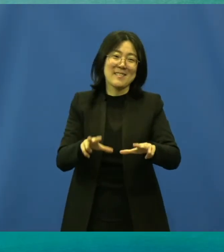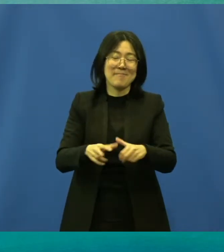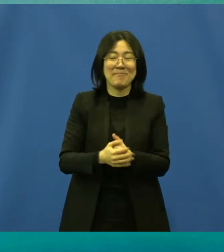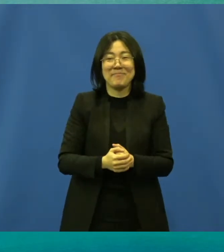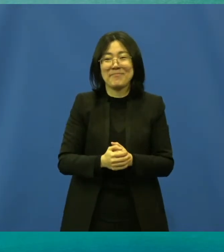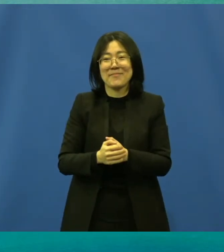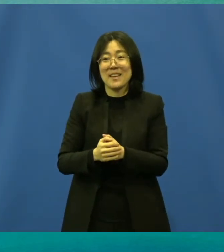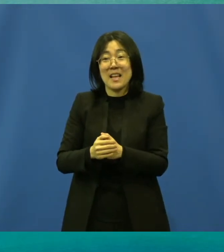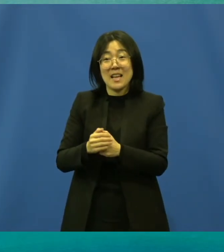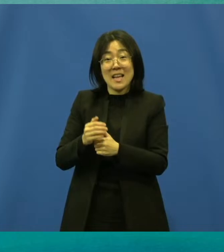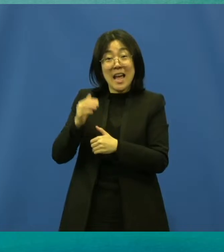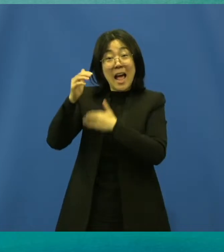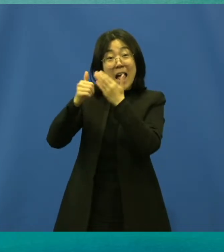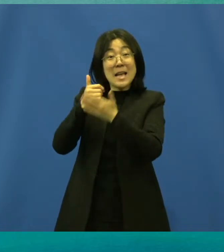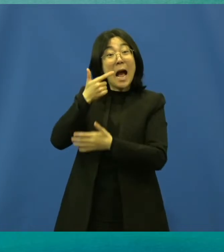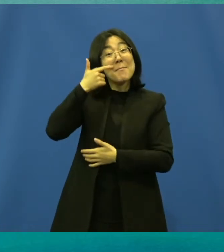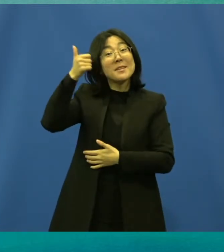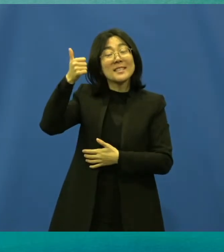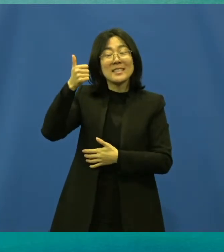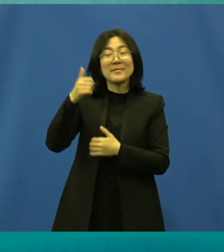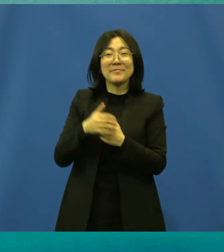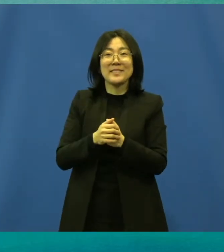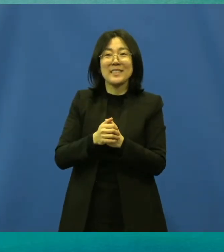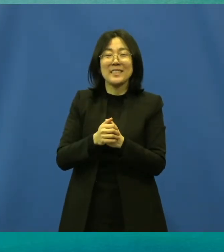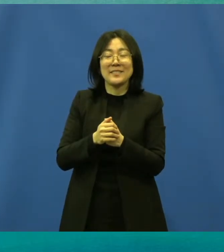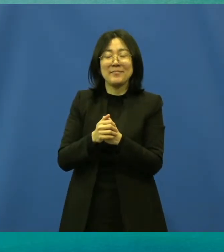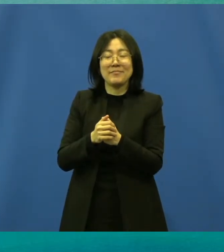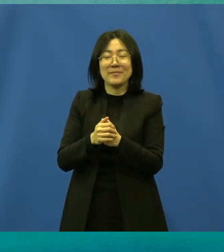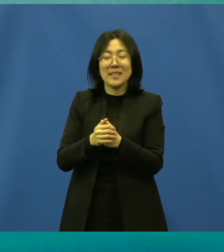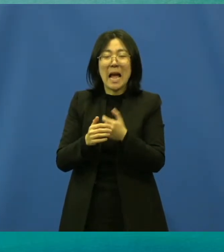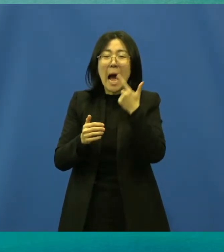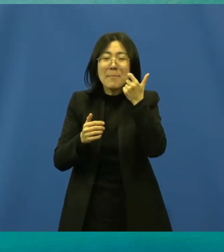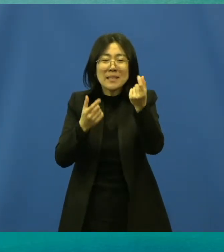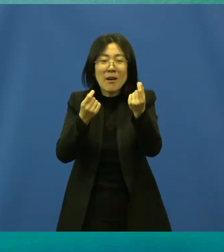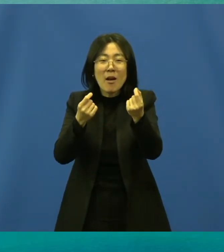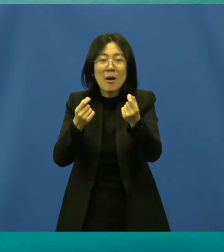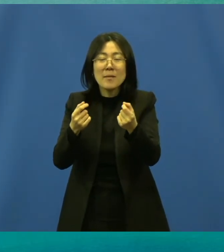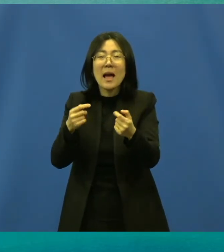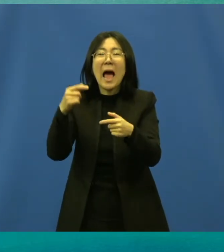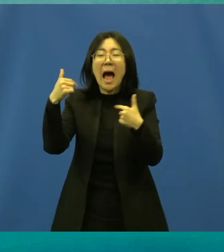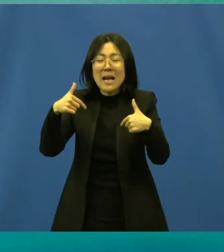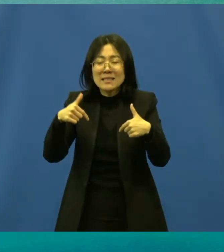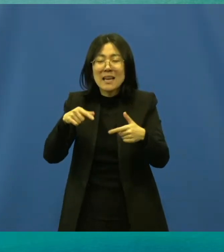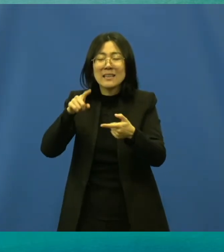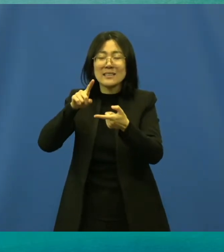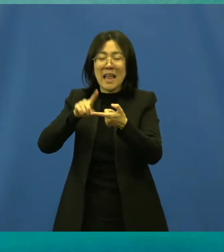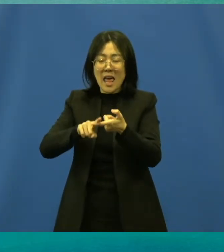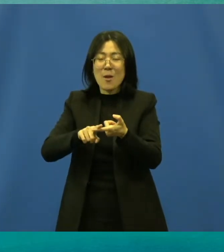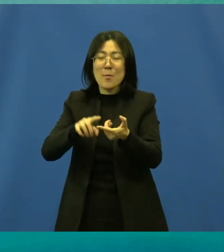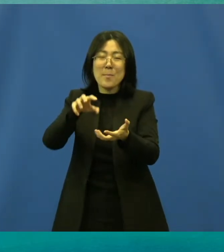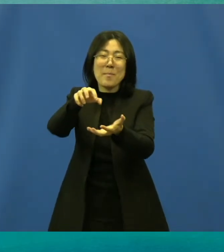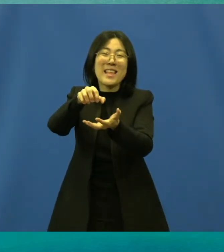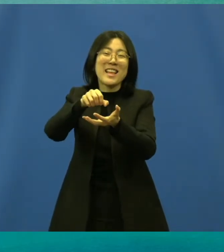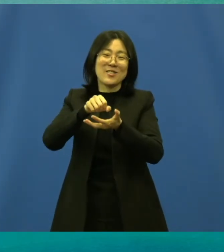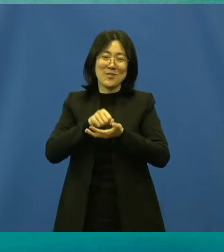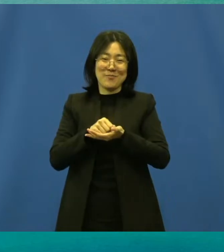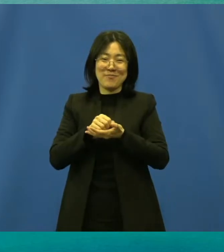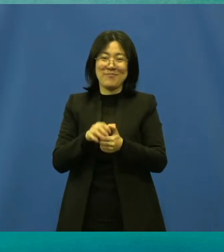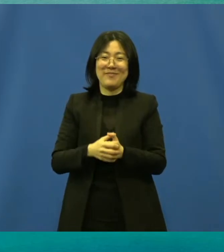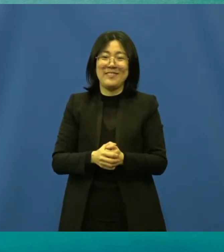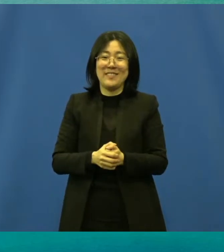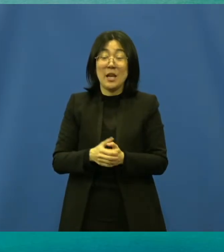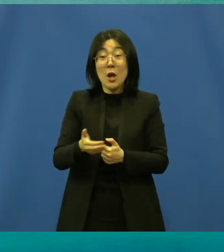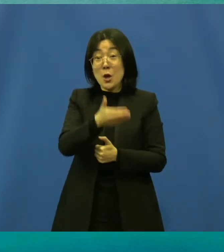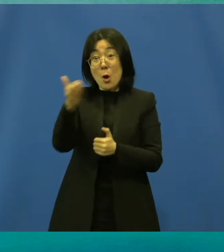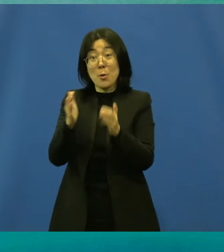아버지는 늘 그 자리에 계신 것처럼 하나님은 이 요나를 받아주십니다. 여러분, 기도는 어려운